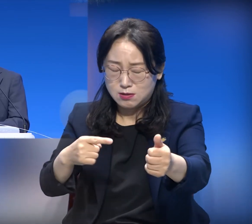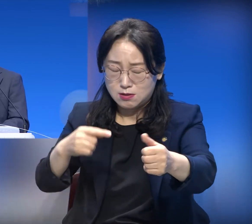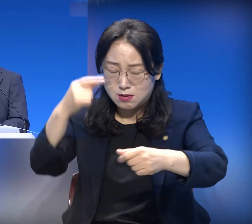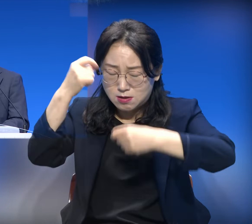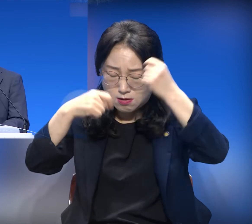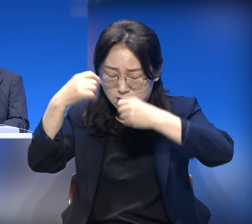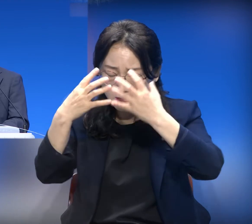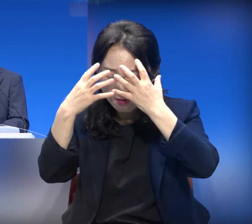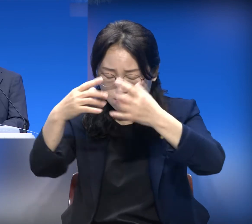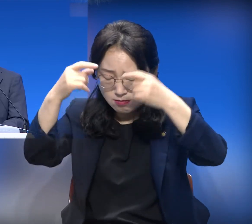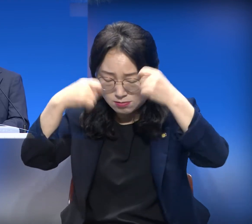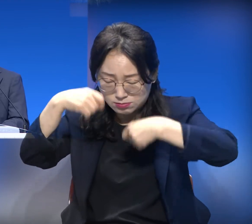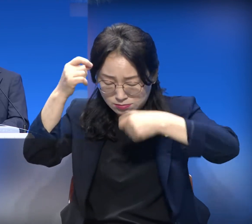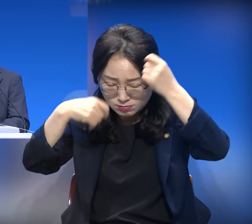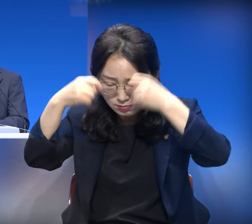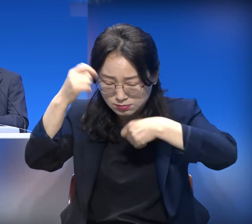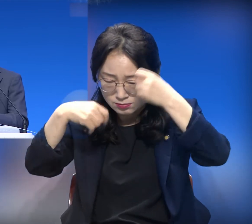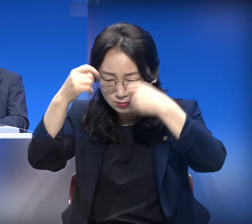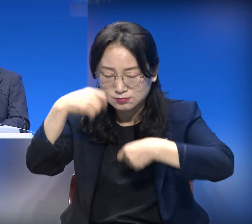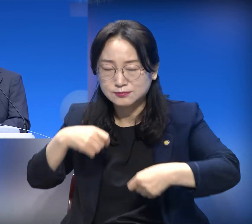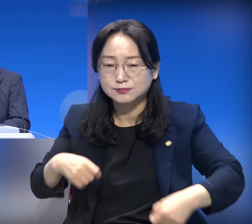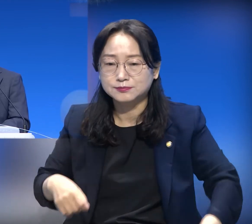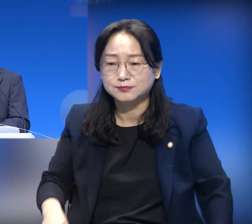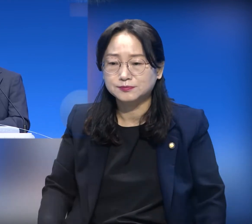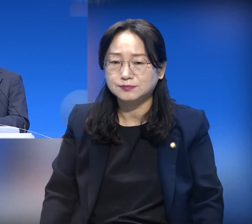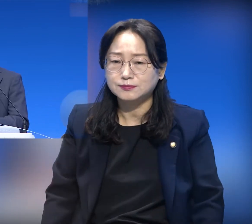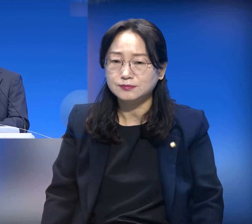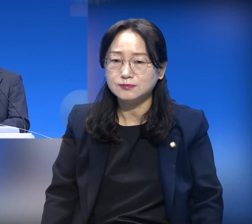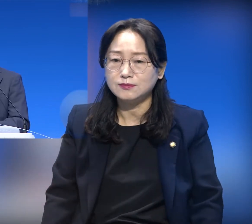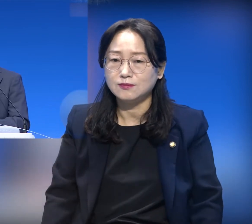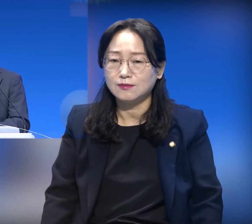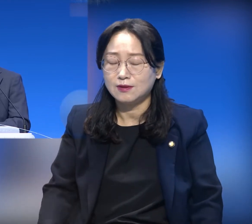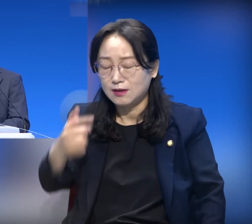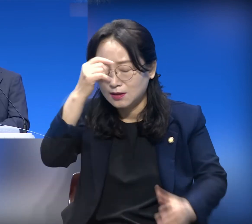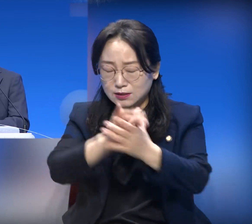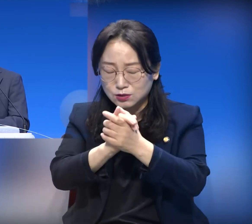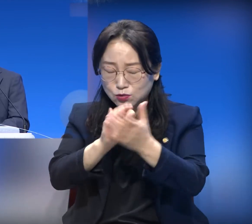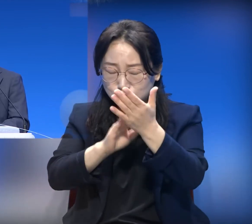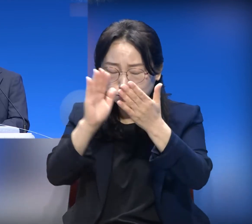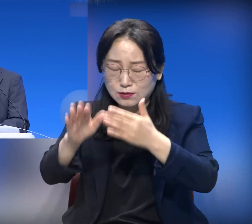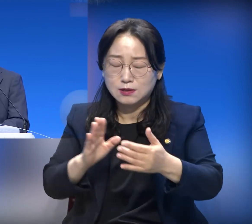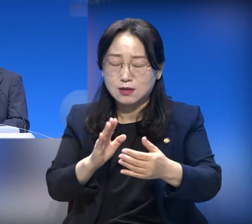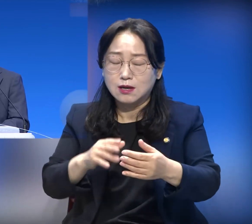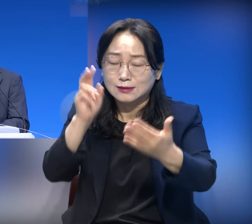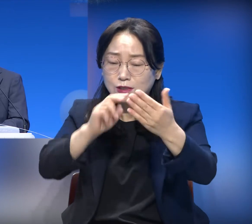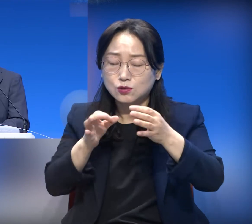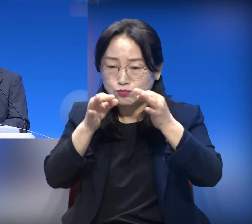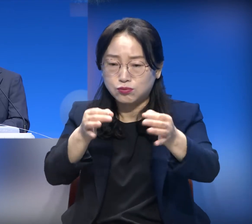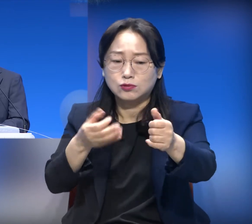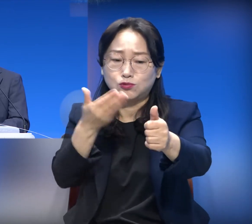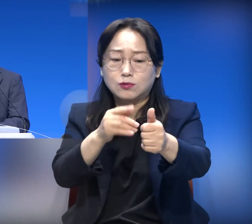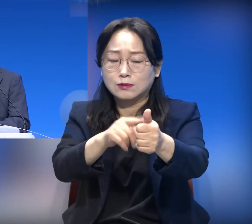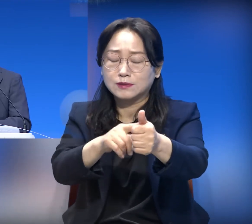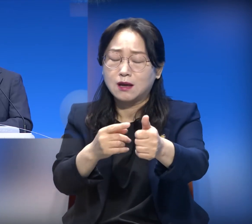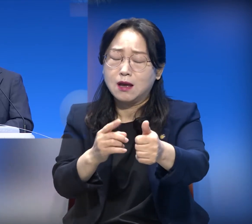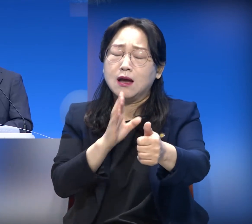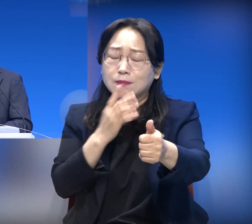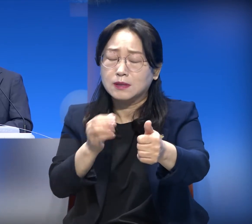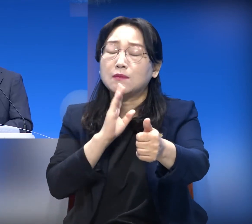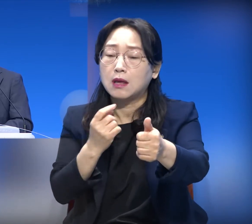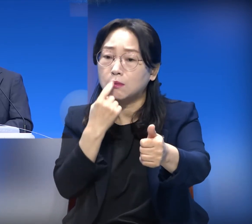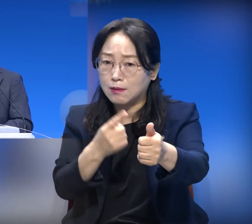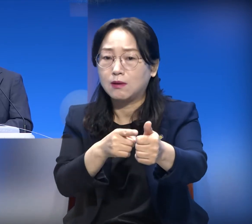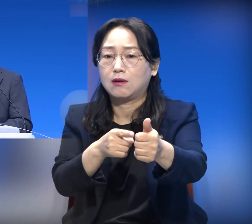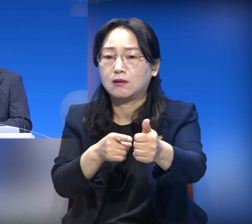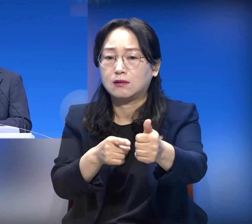퉁퉁 부어서 울고 있습니다. 그래서 기도해주고 찬송하니까 아멘 아멘 해서 그리고